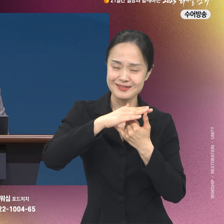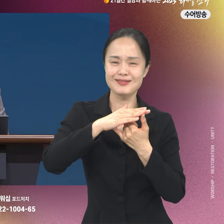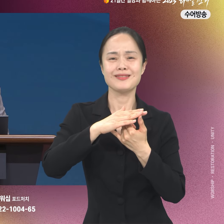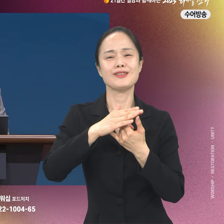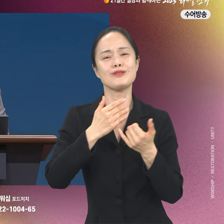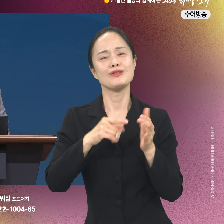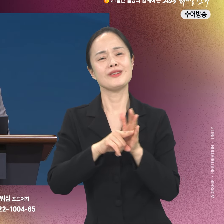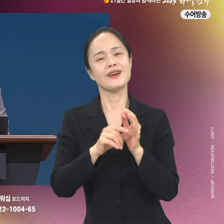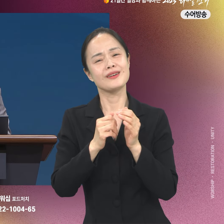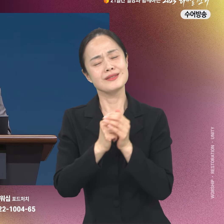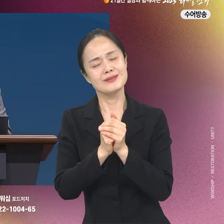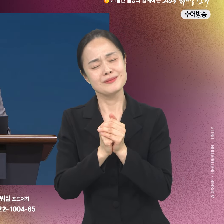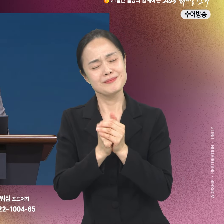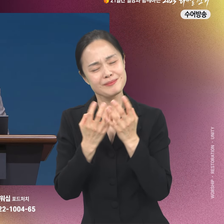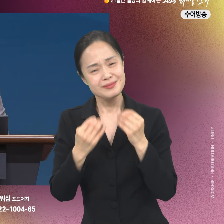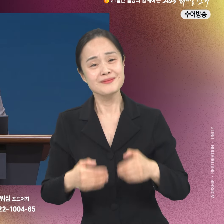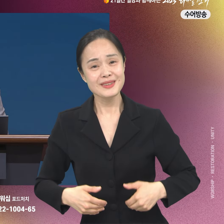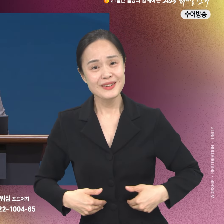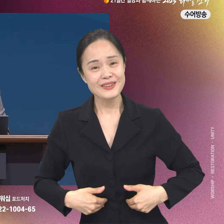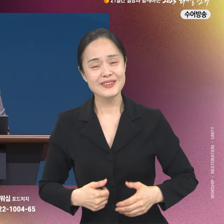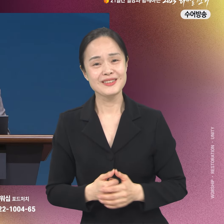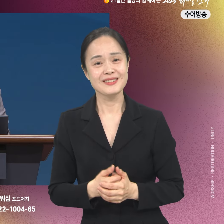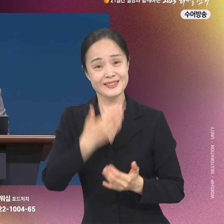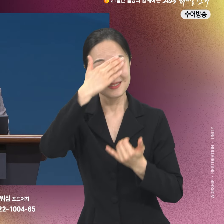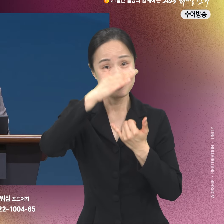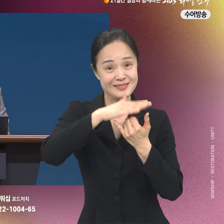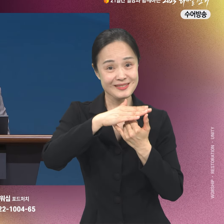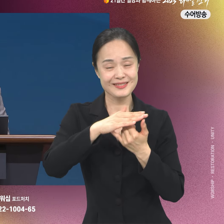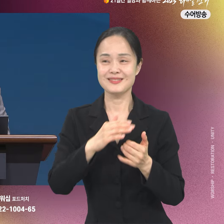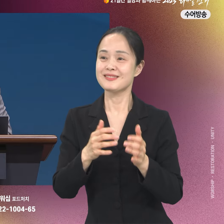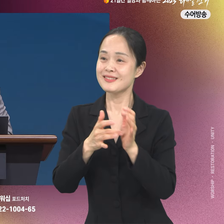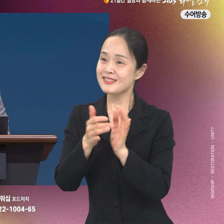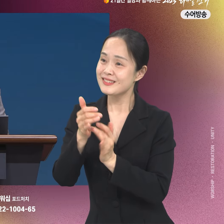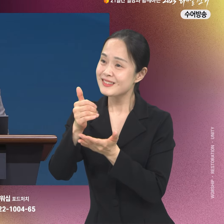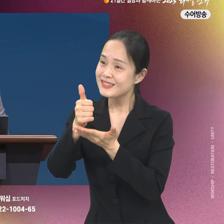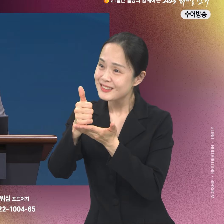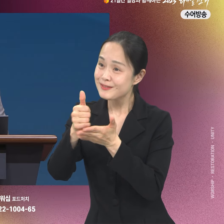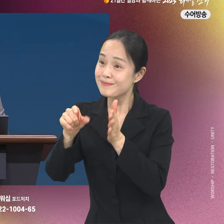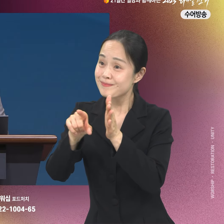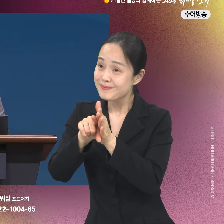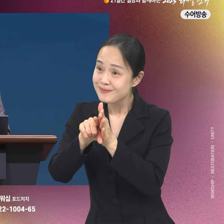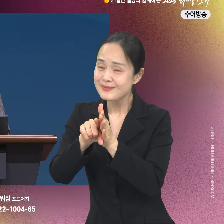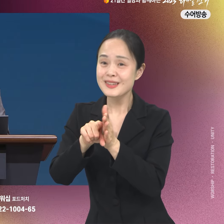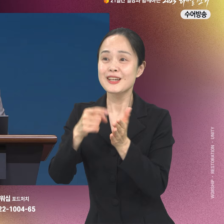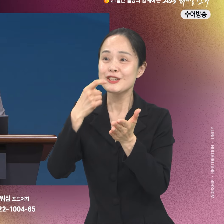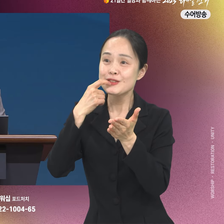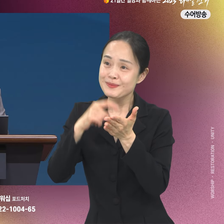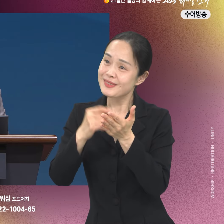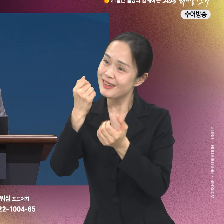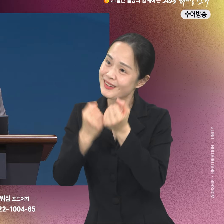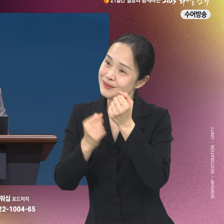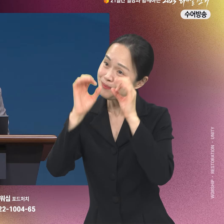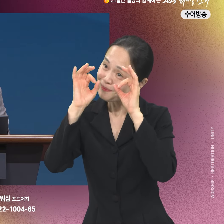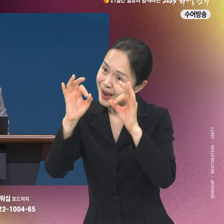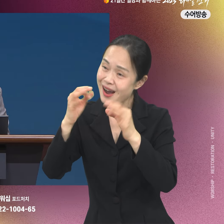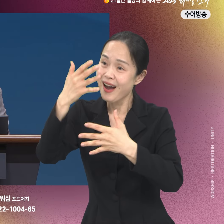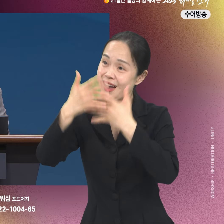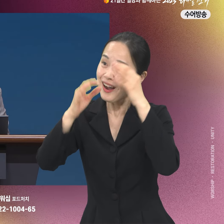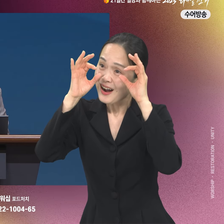세대들이 주님을 쉽게 편안하게 받아들일 수 있도록 이 킹 오브